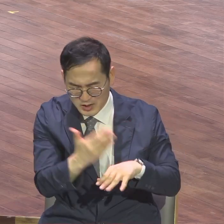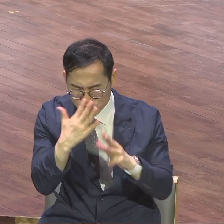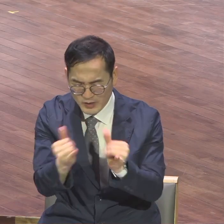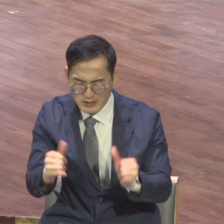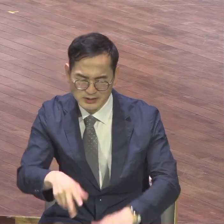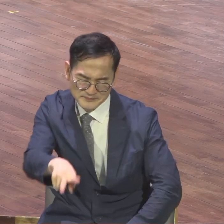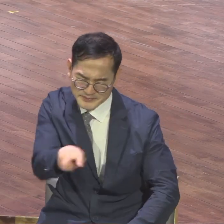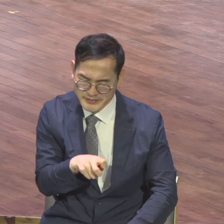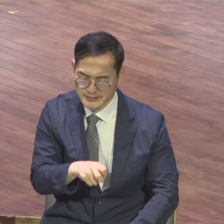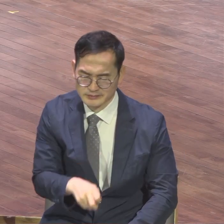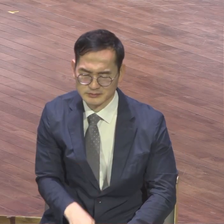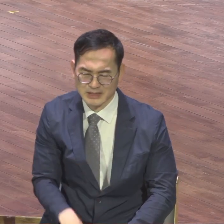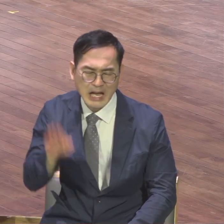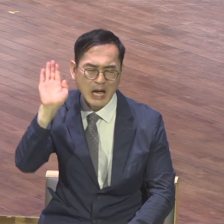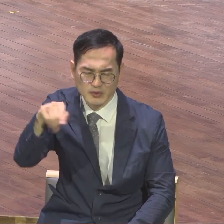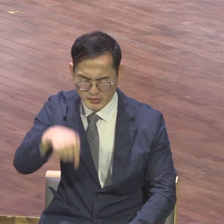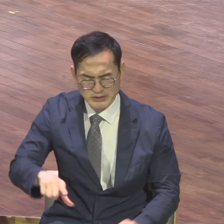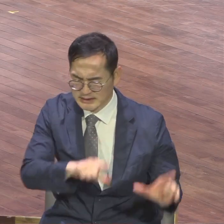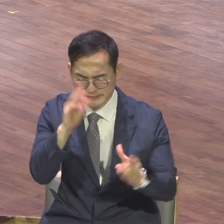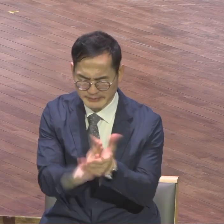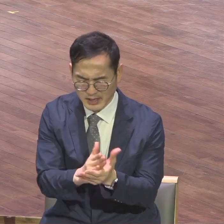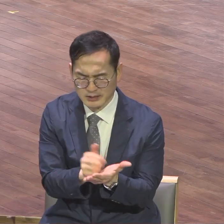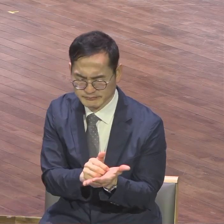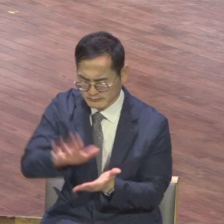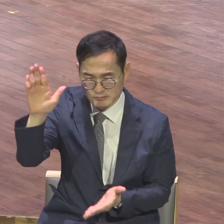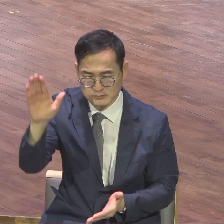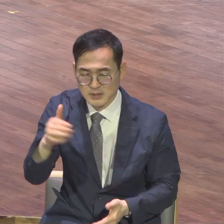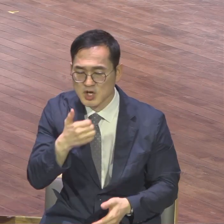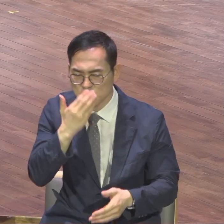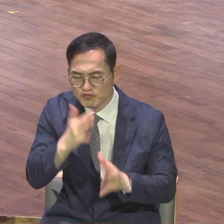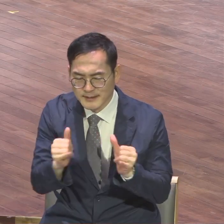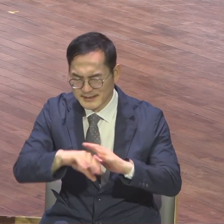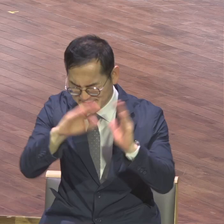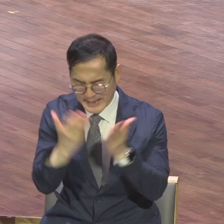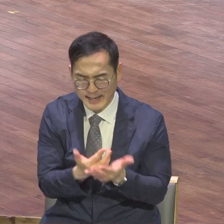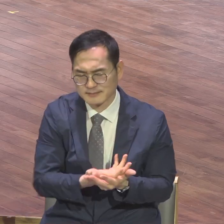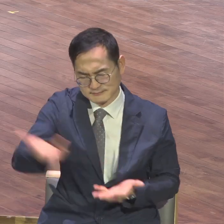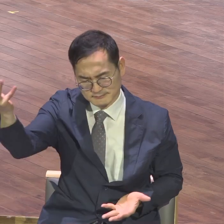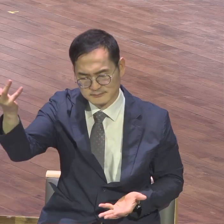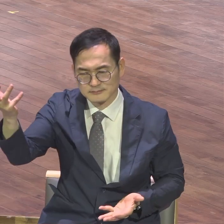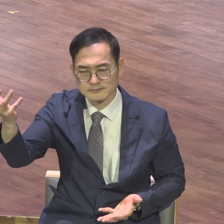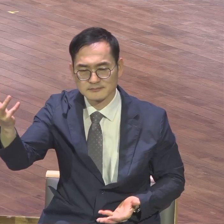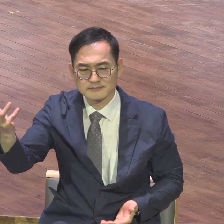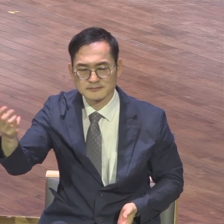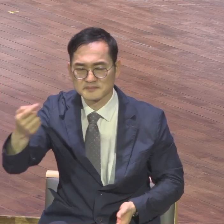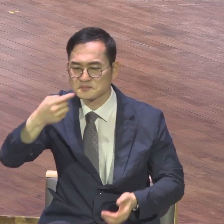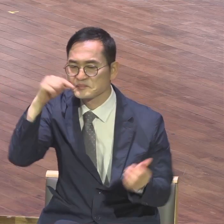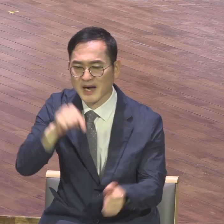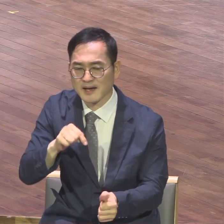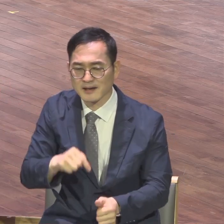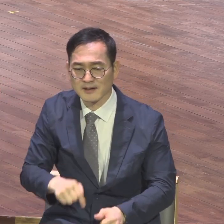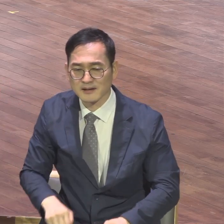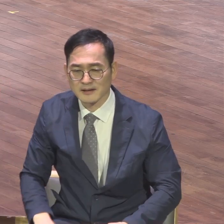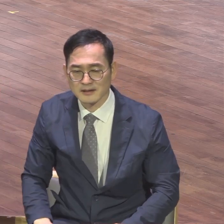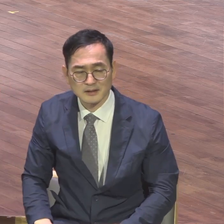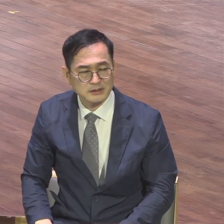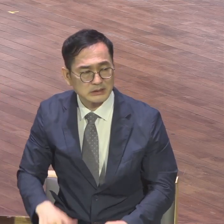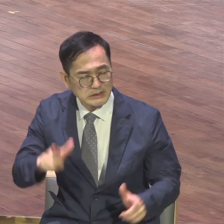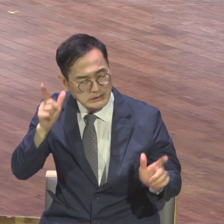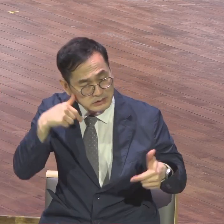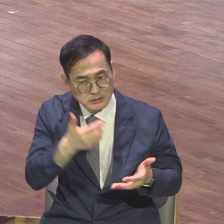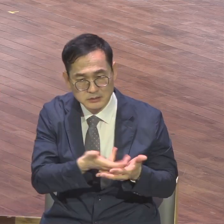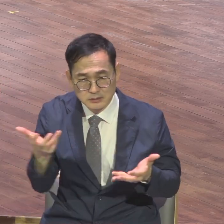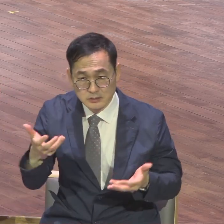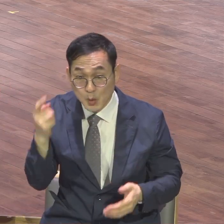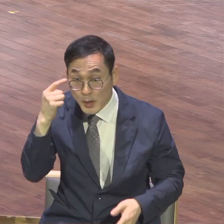유대인 추방령을 내렸어요. 로마에 사는 모든 유대인들은 다 추방한다. 로마 떠나라. 왜냐하면